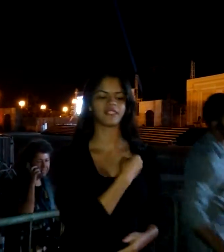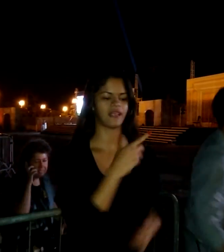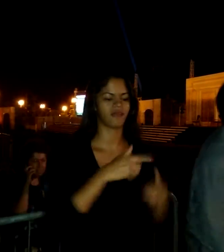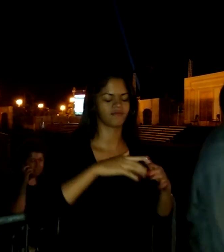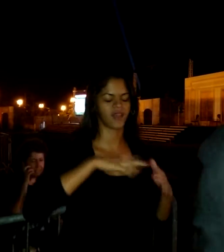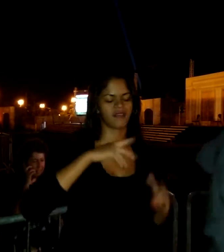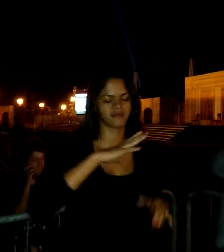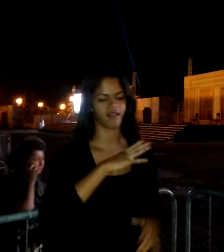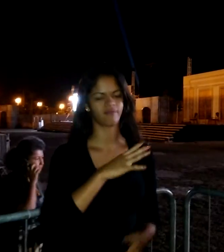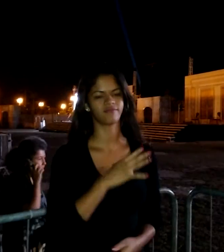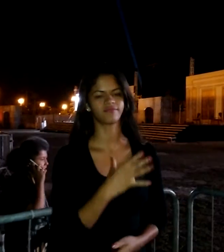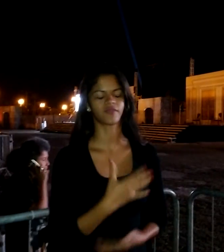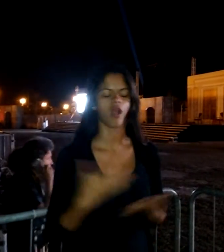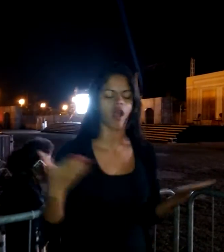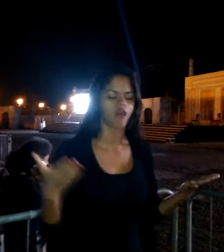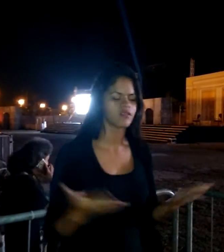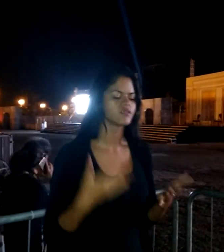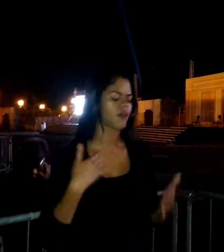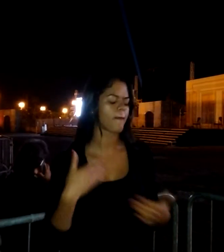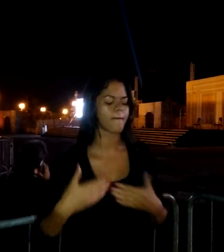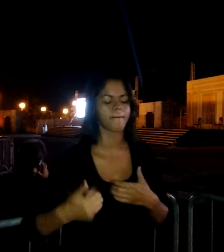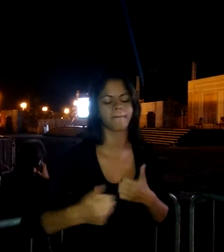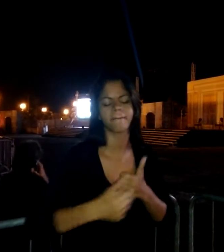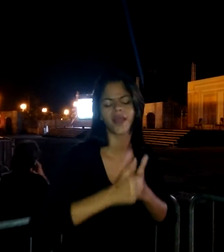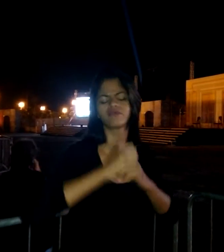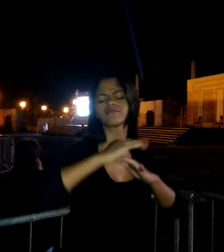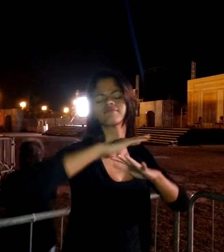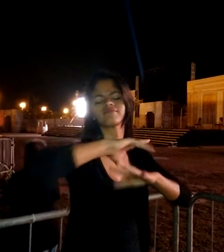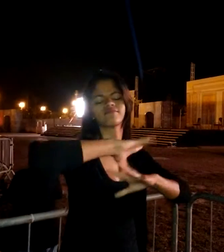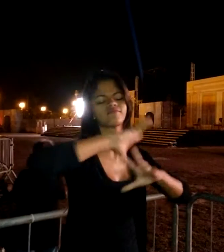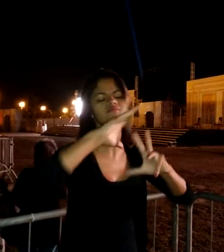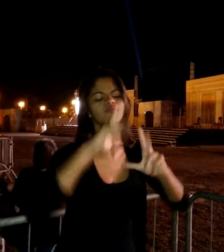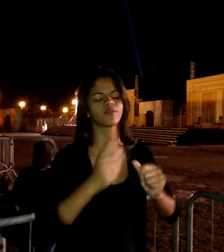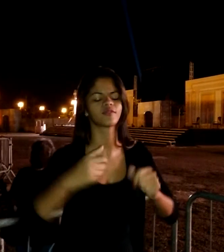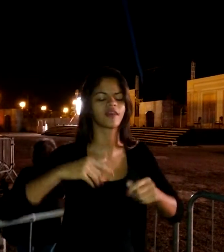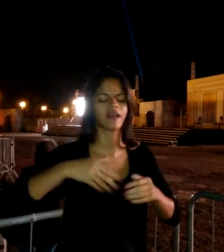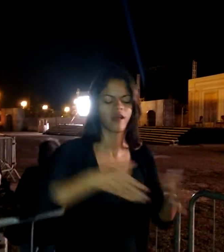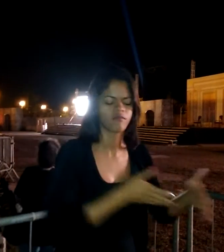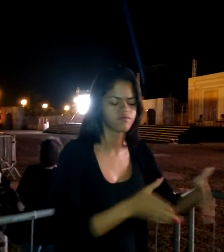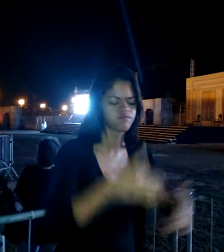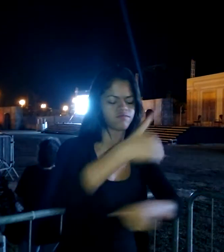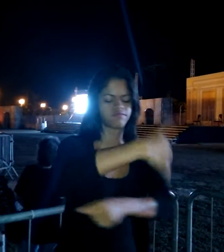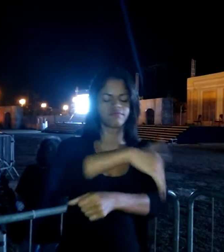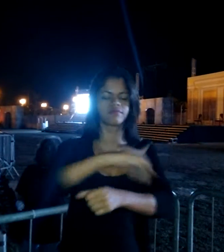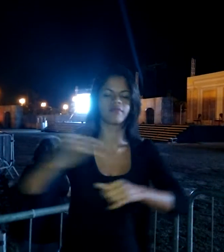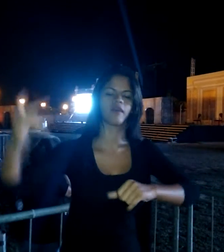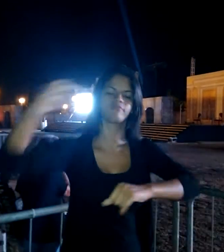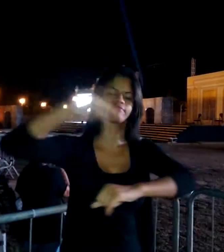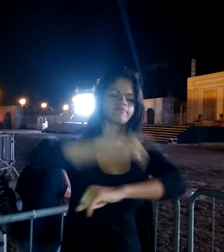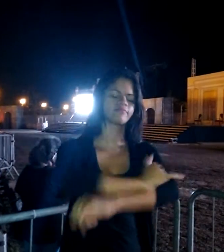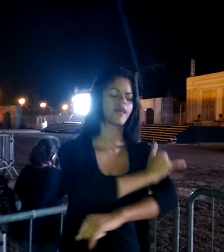Hoje estamos próximos a turismo, estradas, aeroportos e principalmente pessoas com